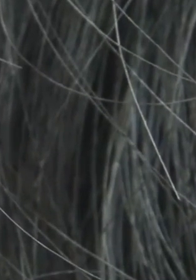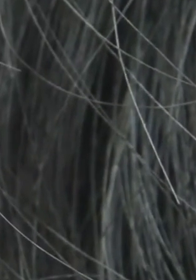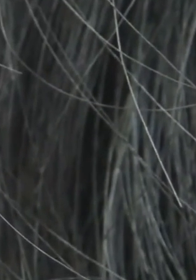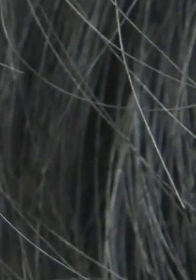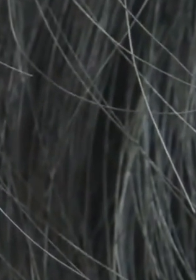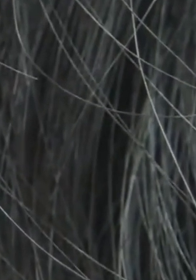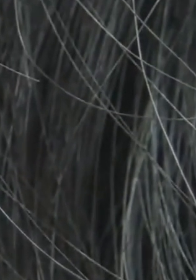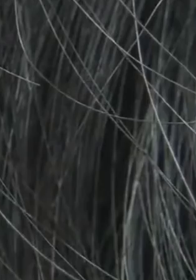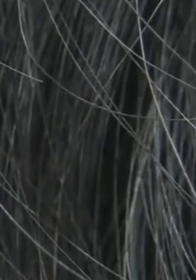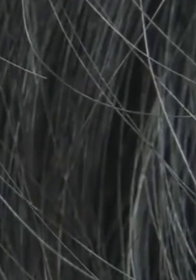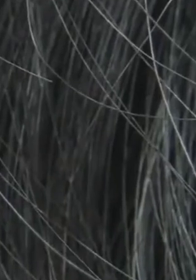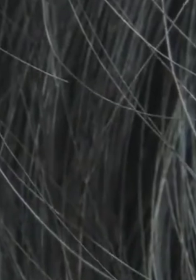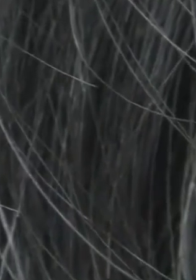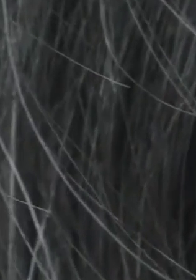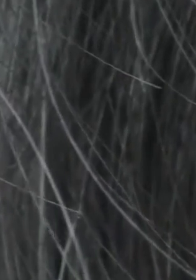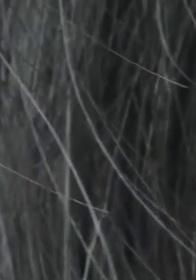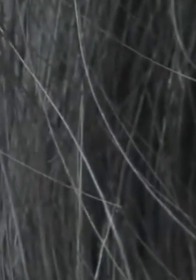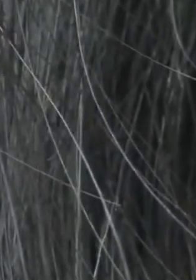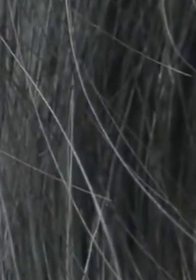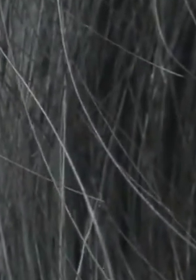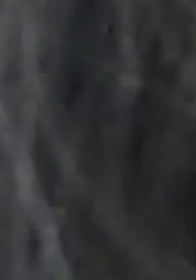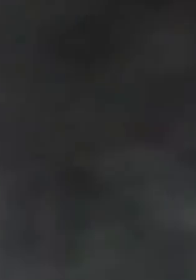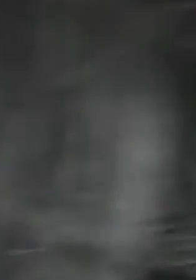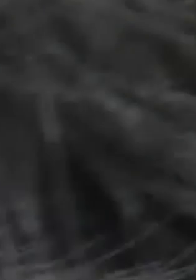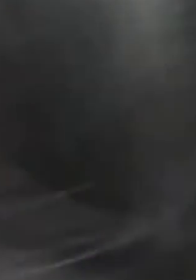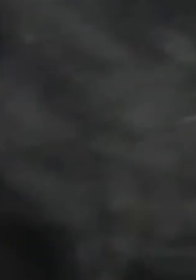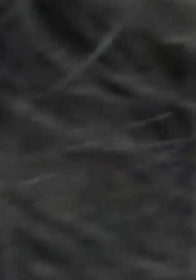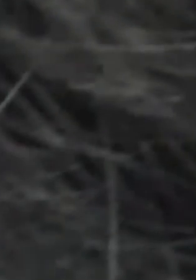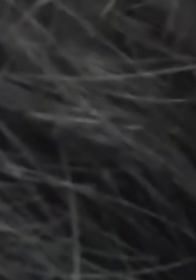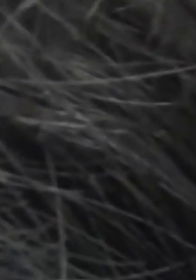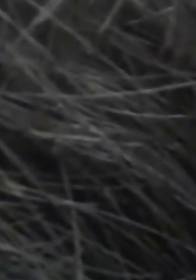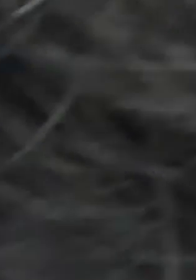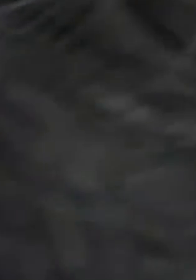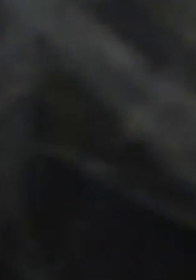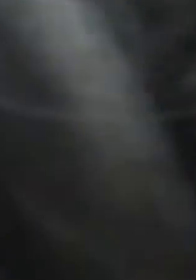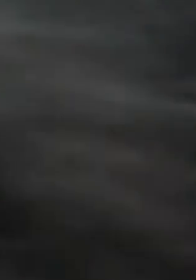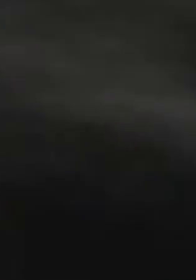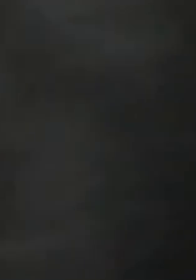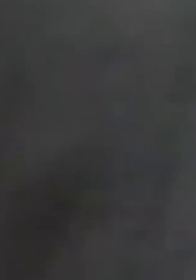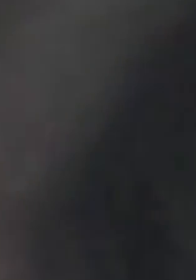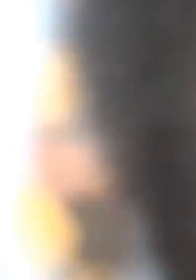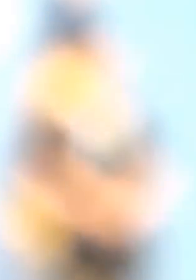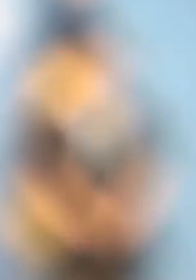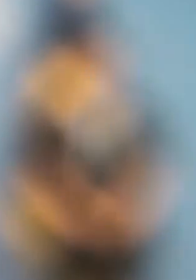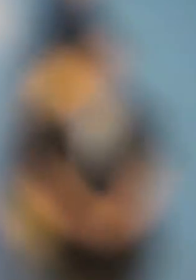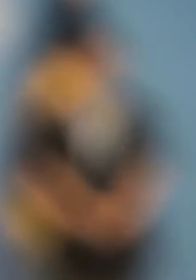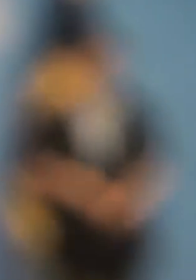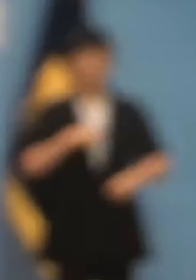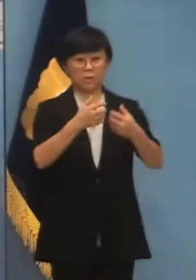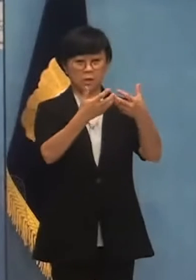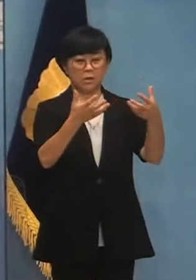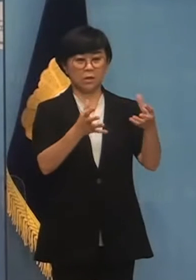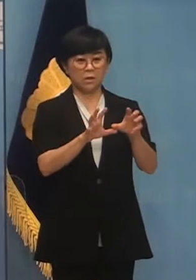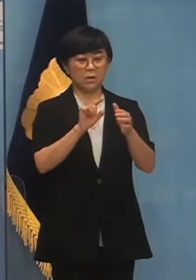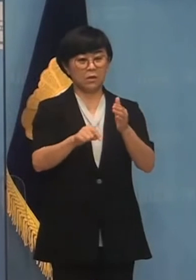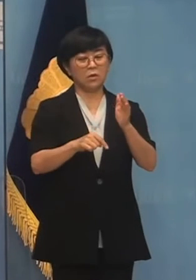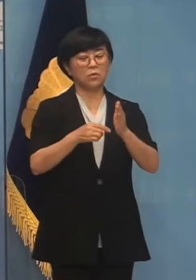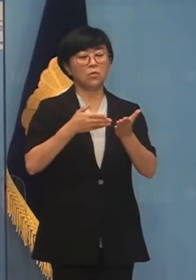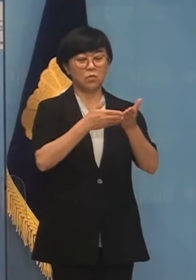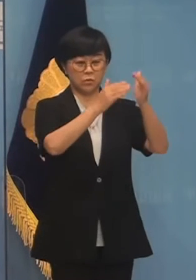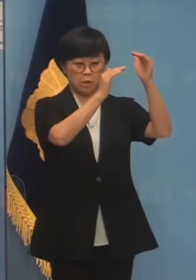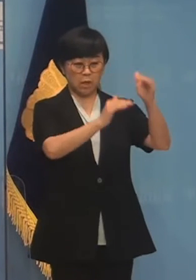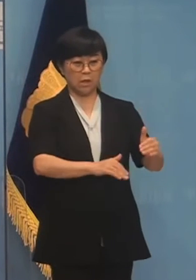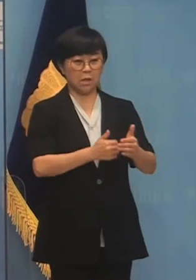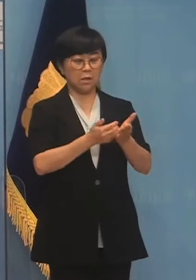노동부의 시행령을 법 취지에 맞게 전면 개정할 것을 요구합니다. 정의당은 이러한